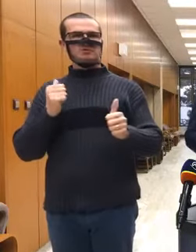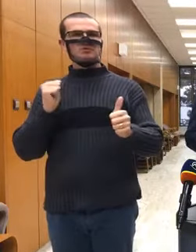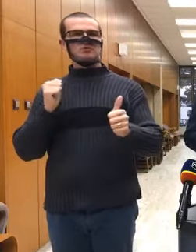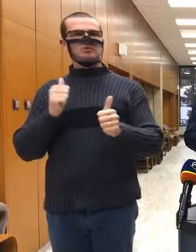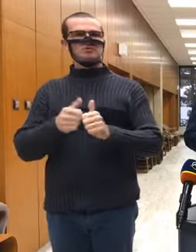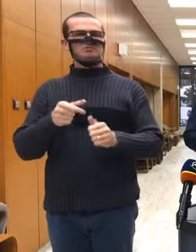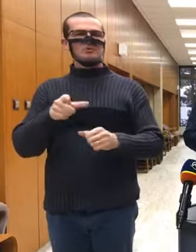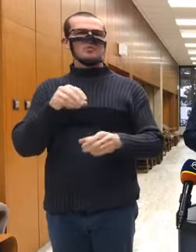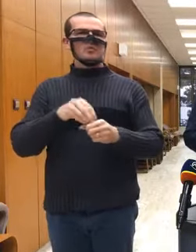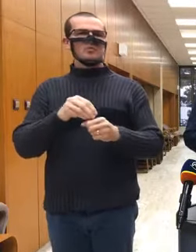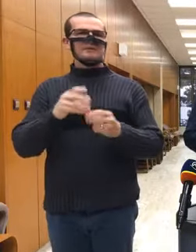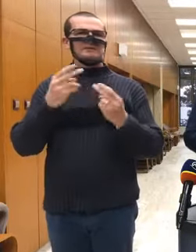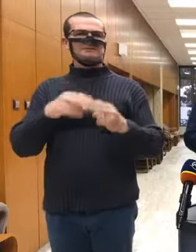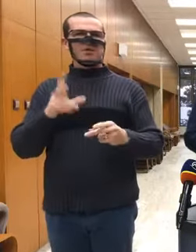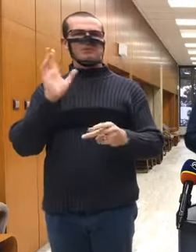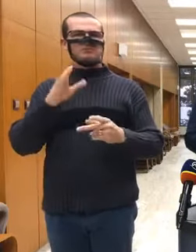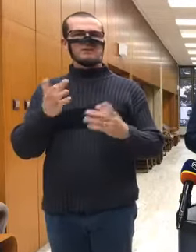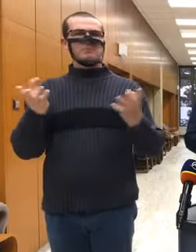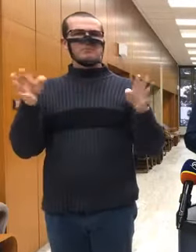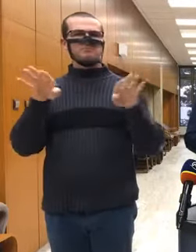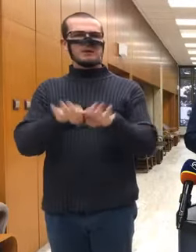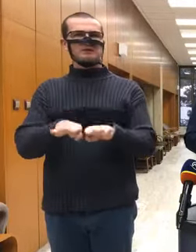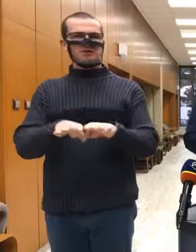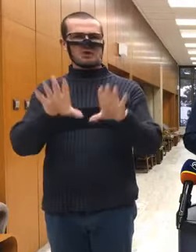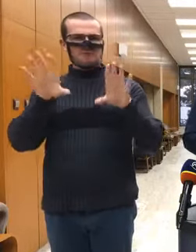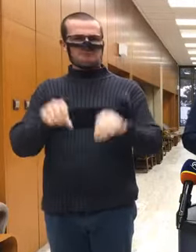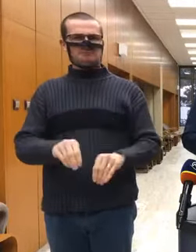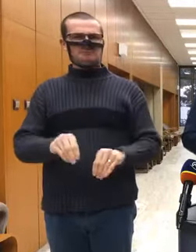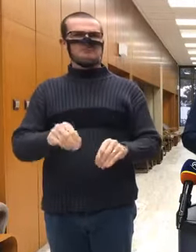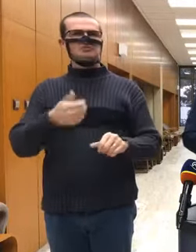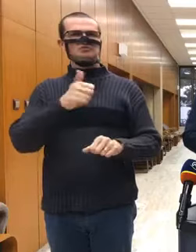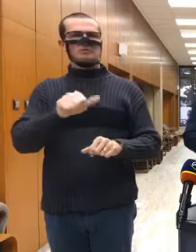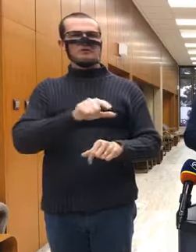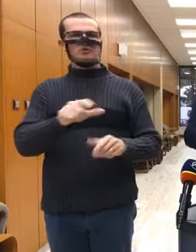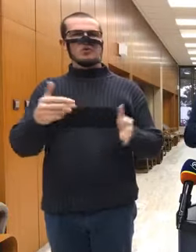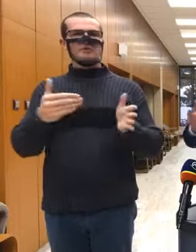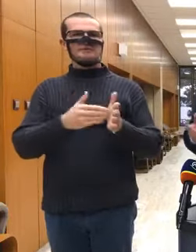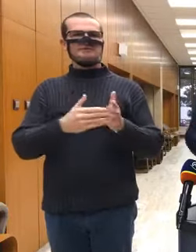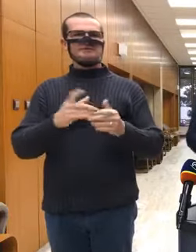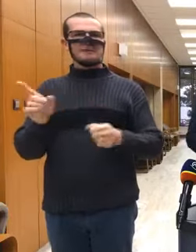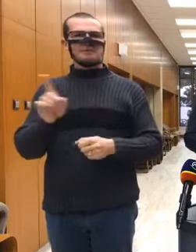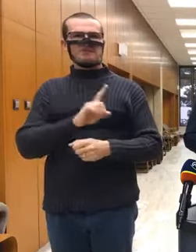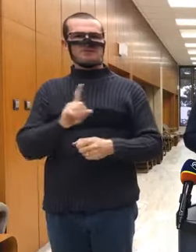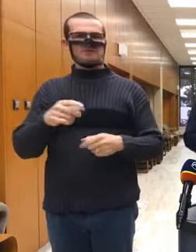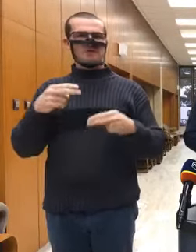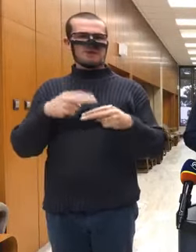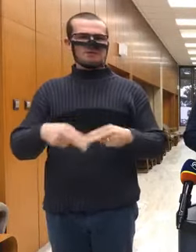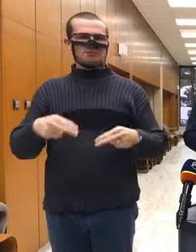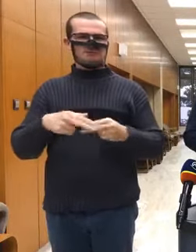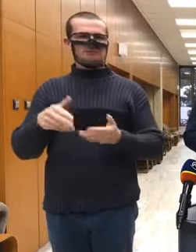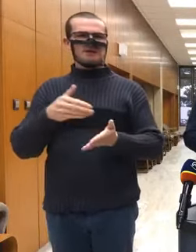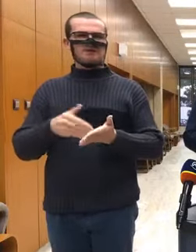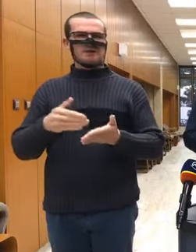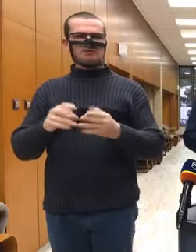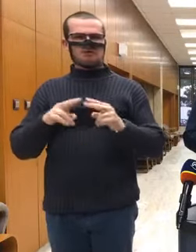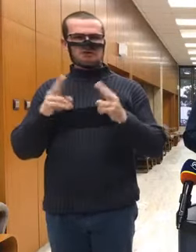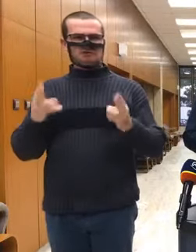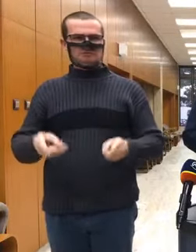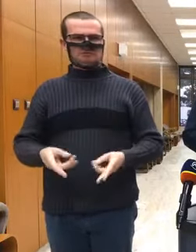bankrotu stovky, možno tisícky prevádzkovateľov, reštaurácií a tých ďalších